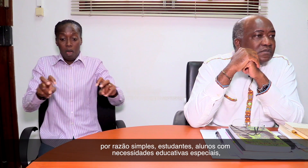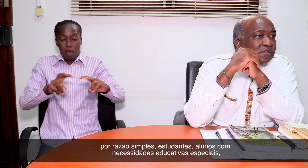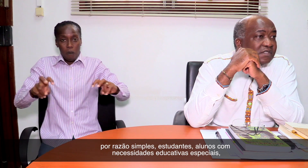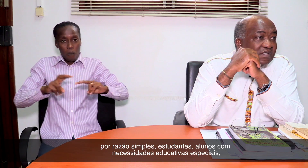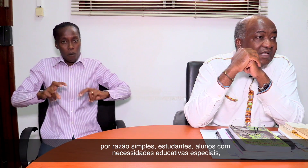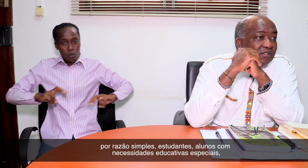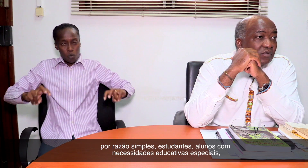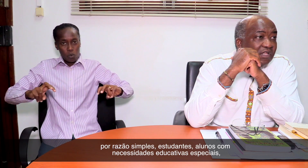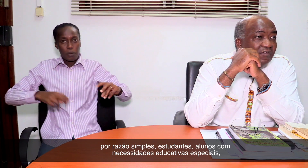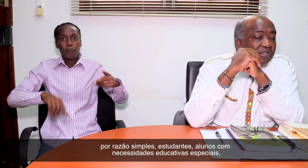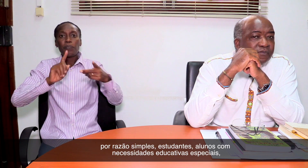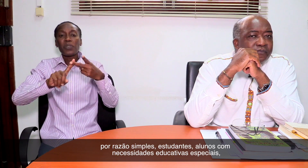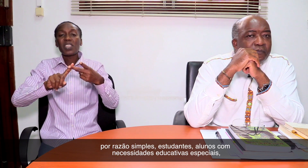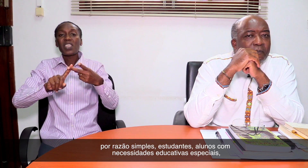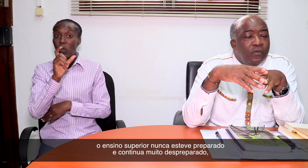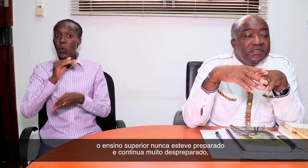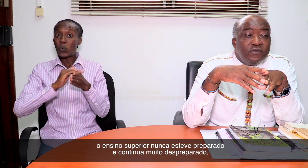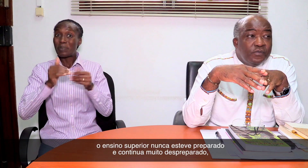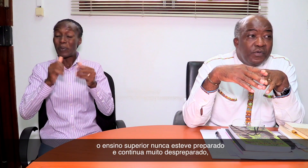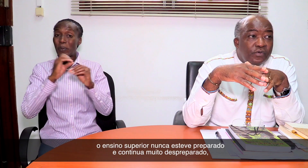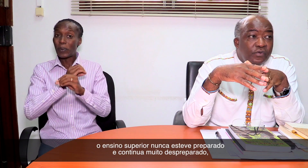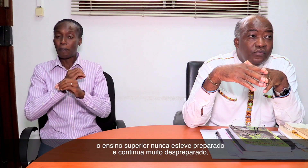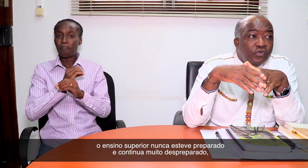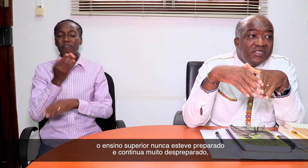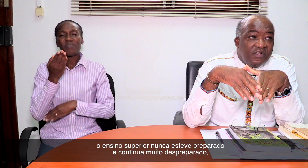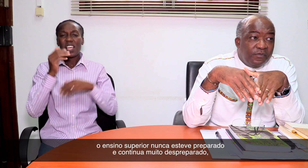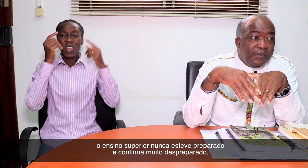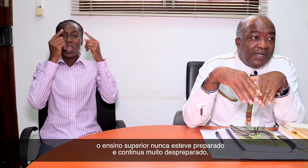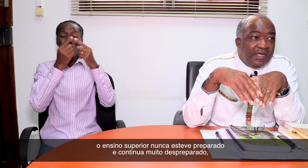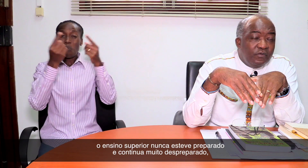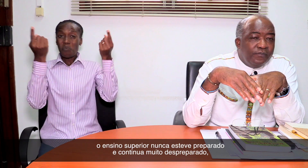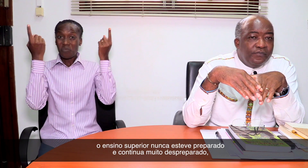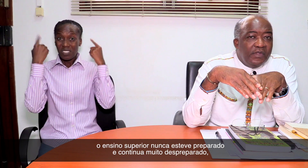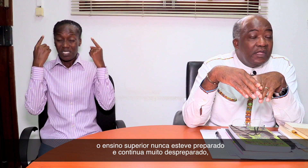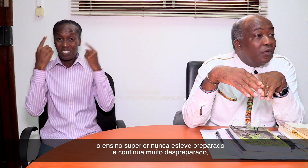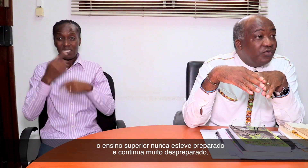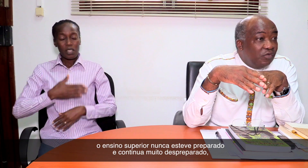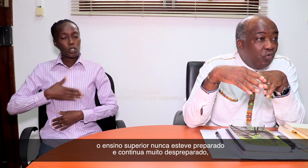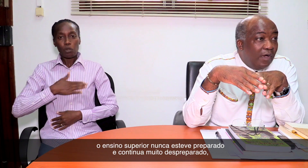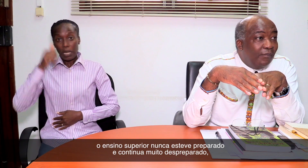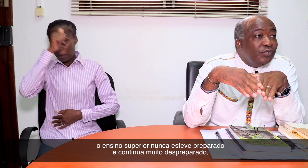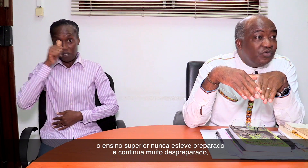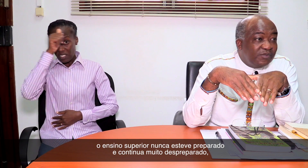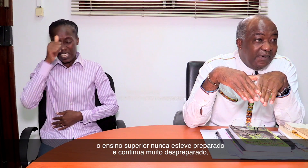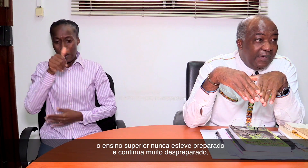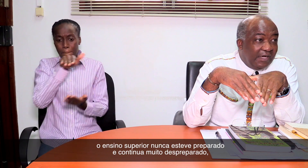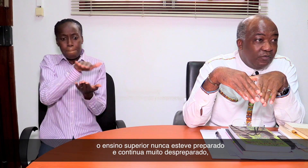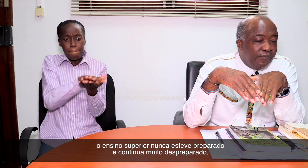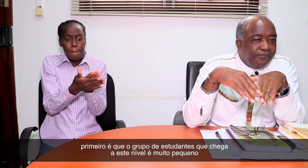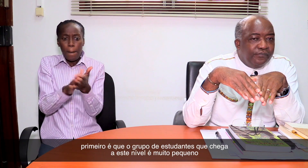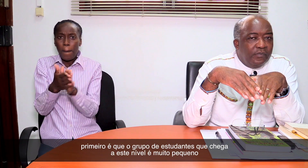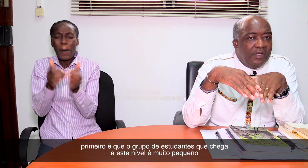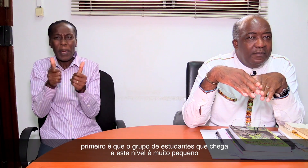estas necessidades educativas, o ensino superior nunca esteve preparado e continua muito